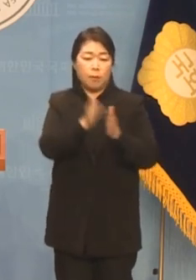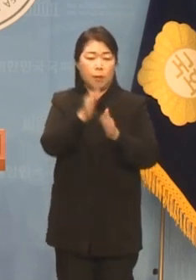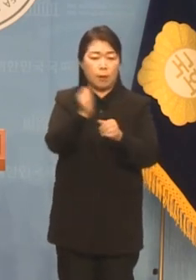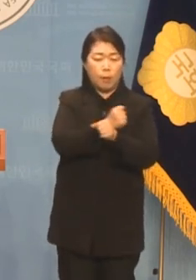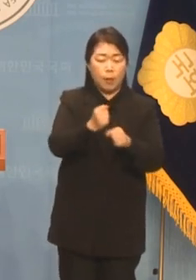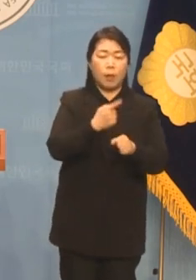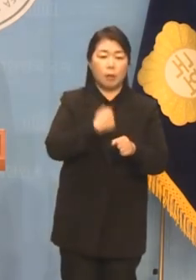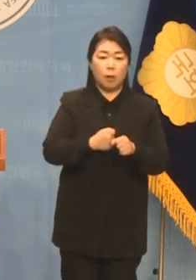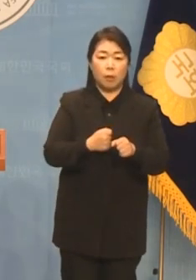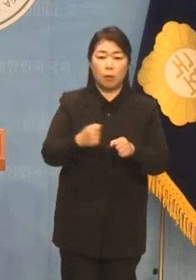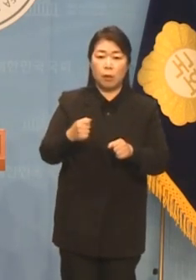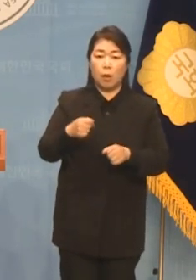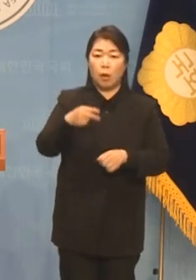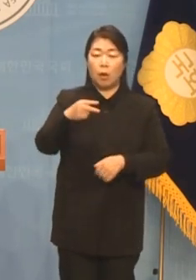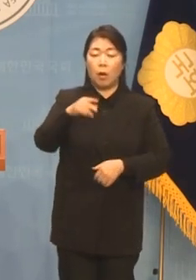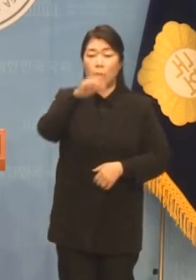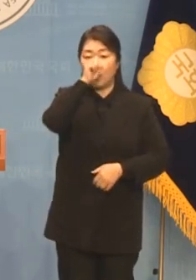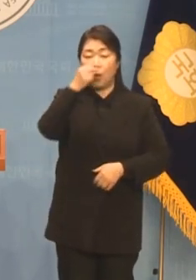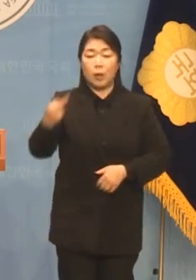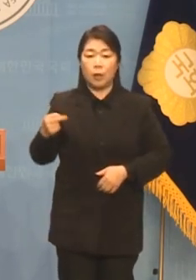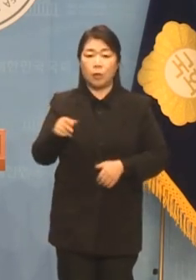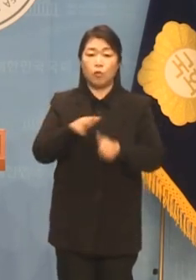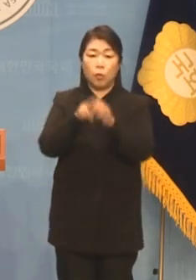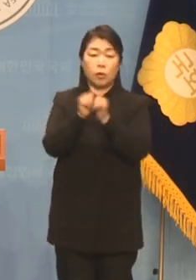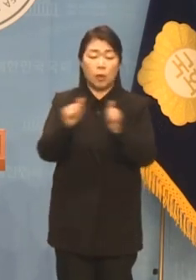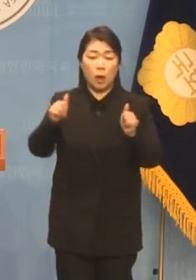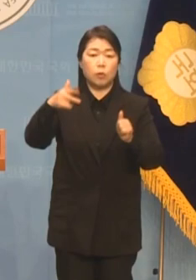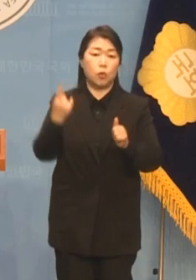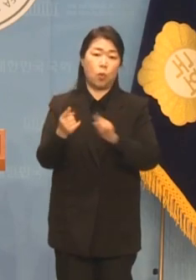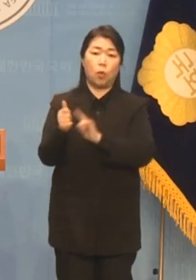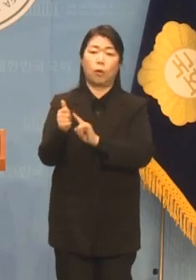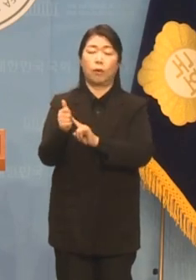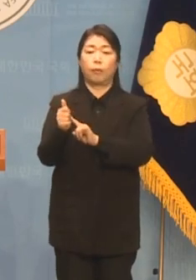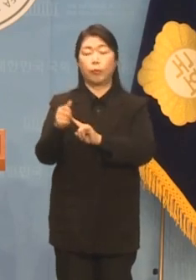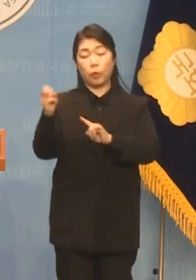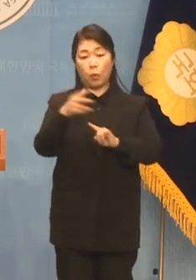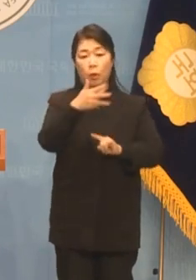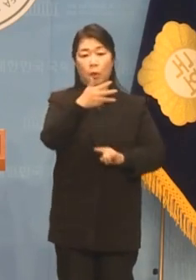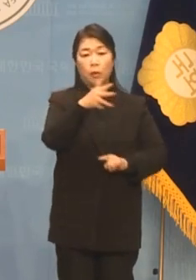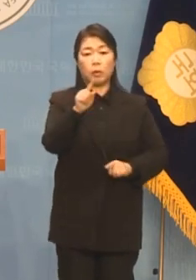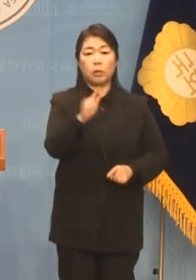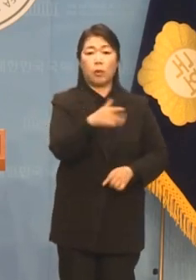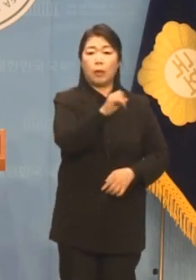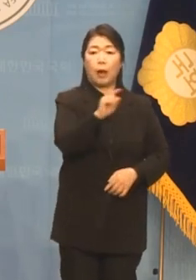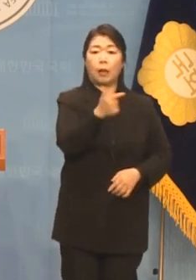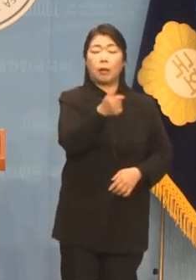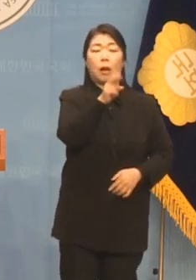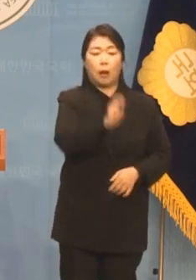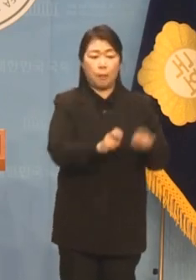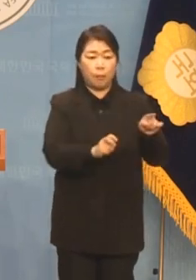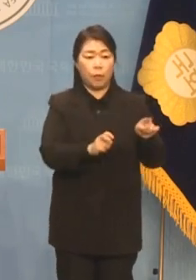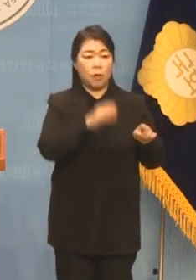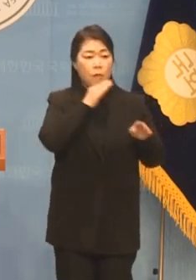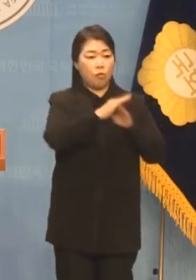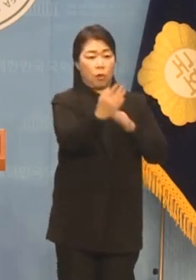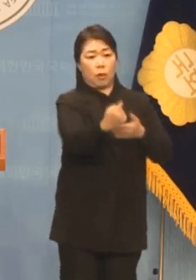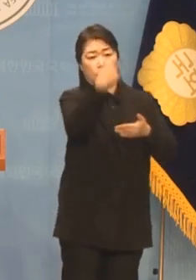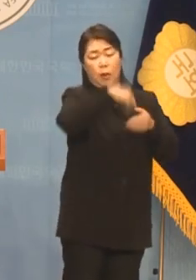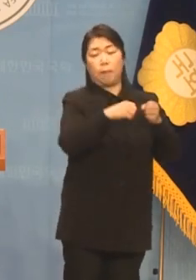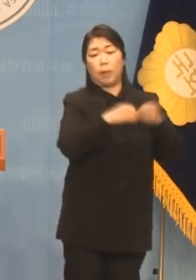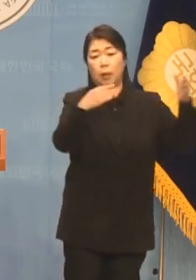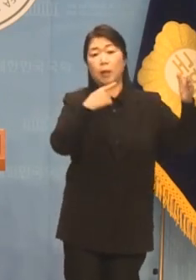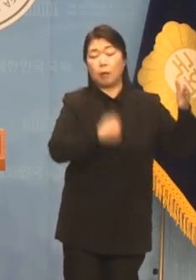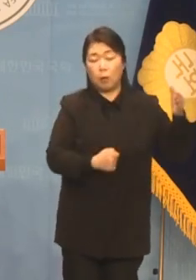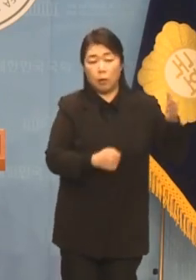태안의 조왕기 후보 천남 폭이라고 쓰는 모든 언론은 가짜라고 주장한